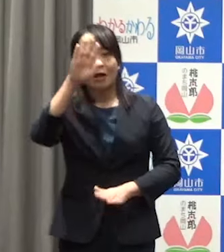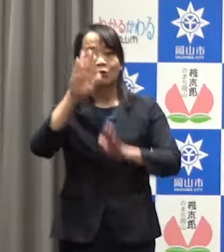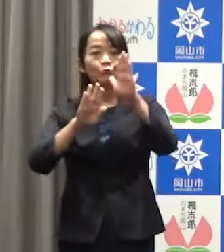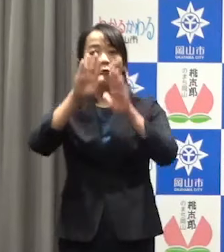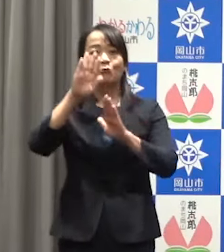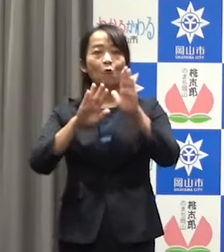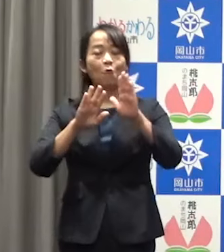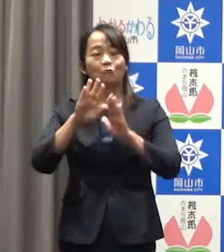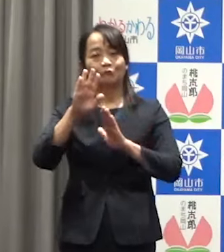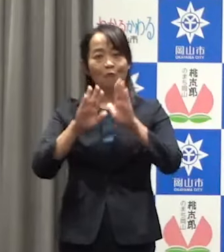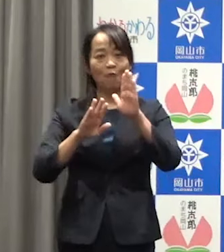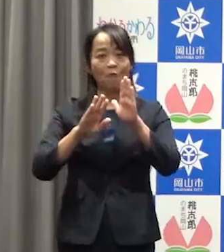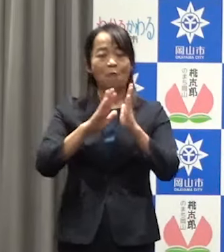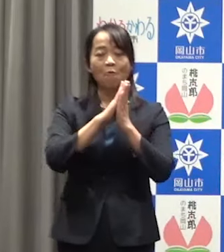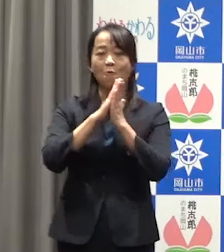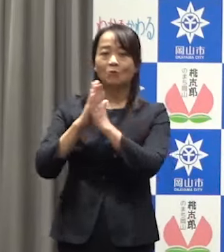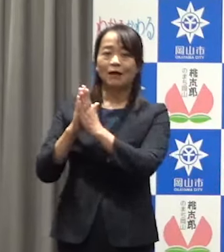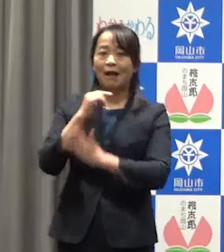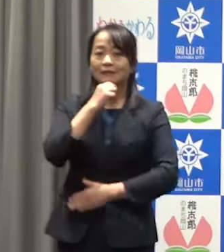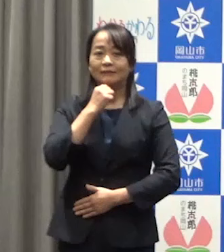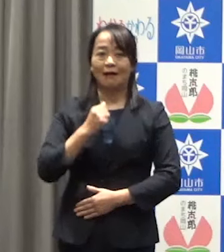終えたいというように思っています。